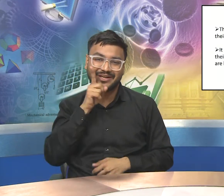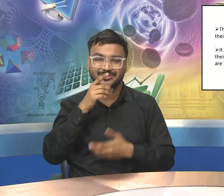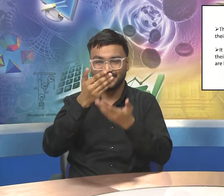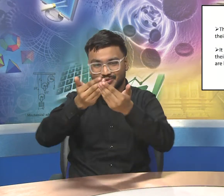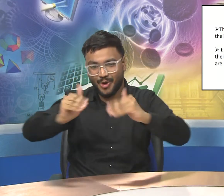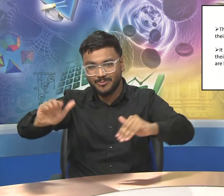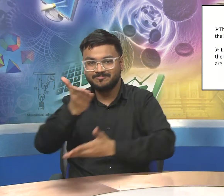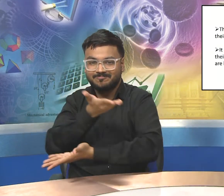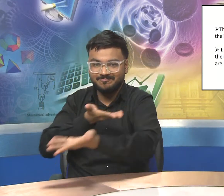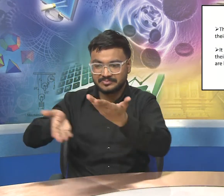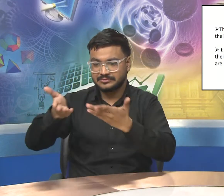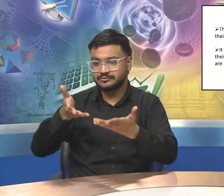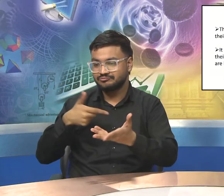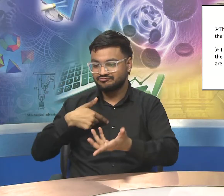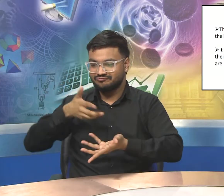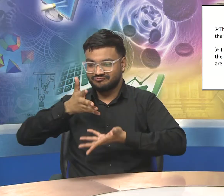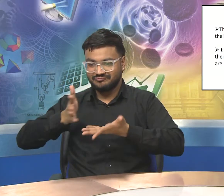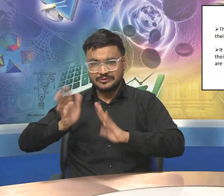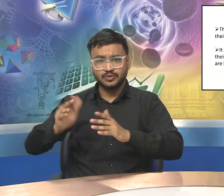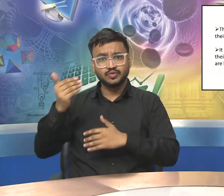deliver education to deaf learners.